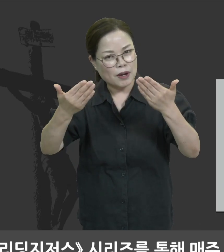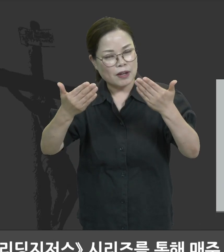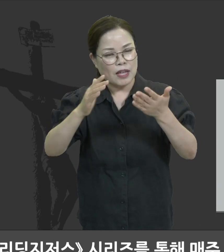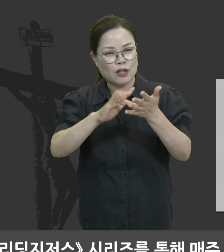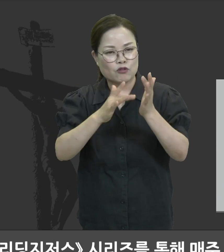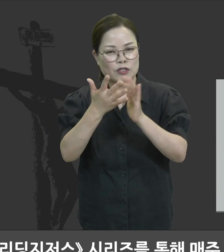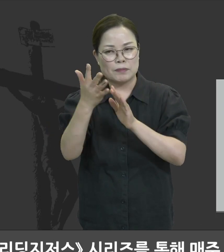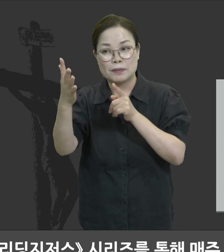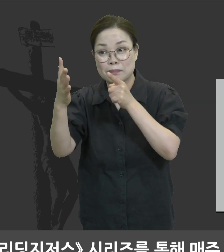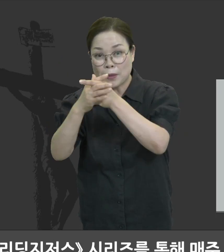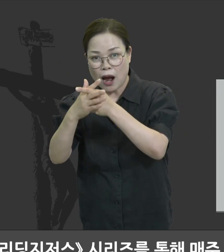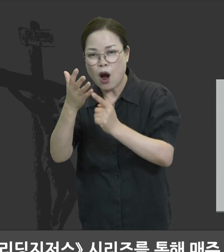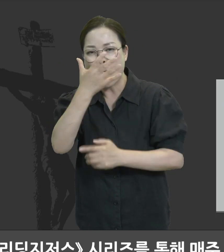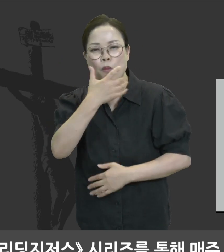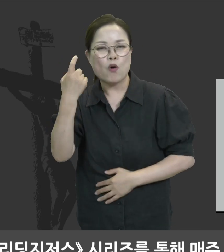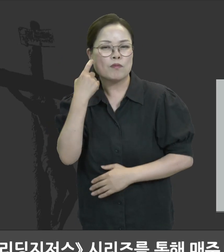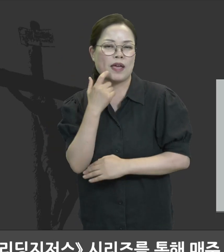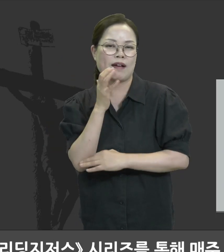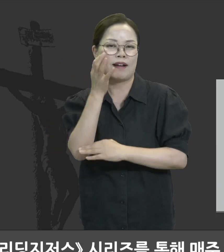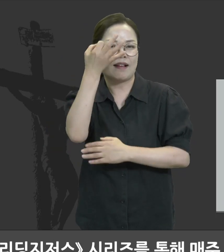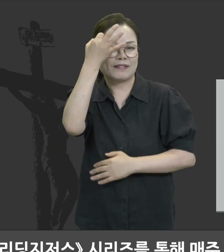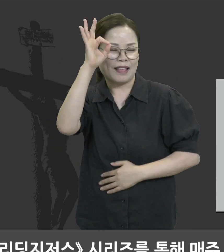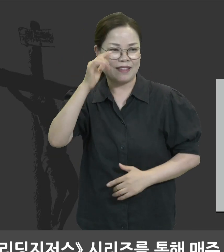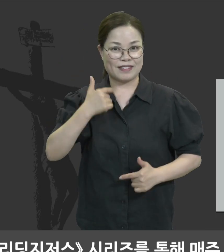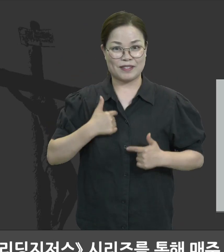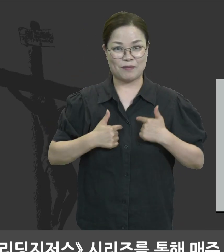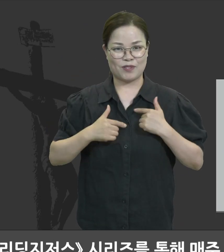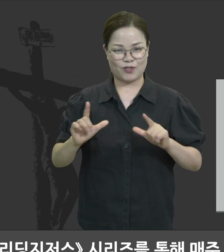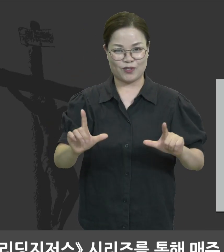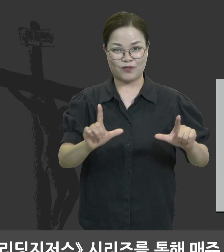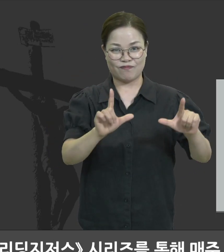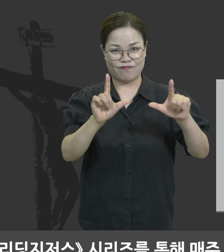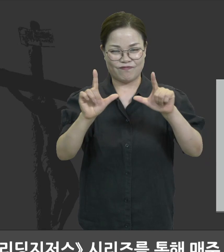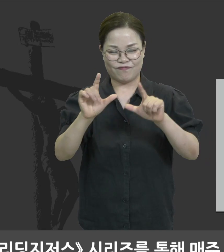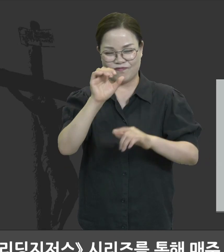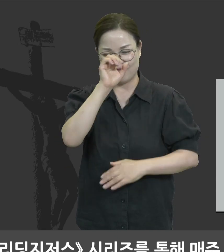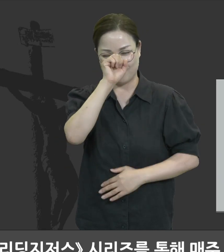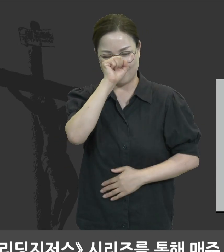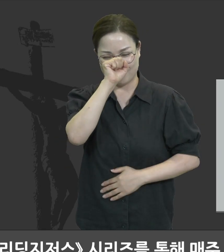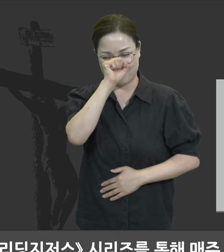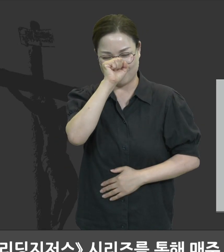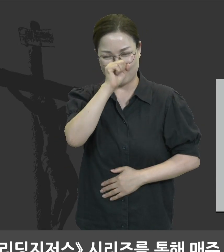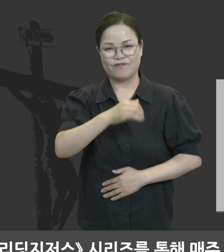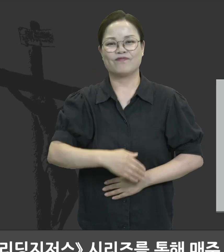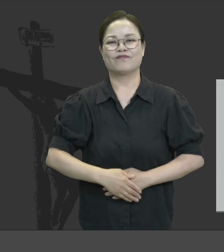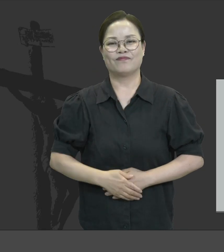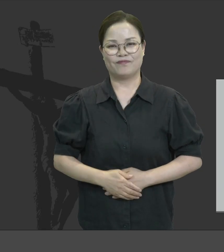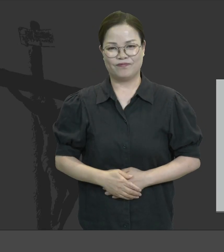알아가고 복음의 영광을 깨닫는 기쁨을 누리셨으면 좋겠습니다.